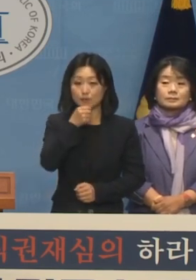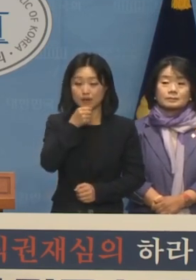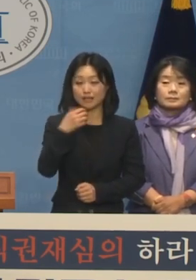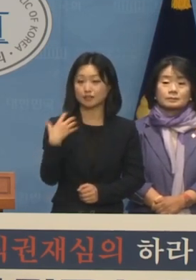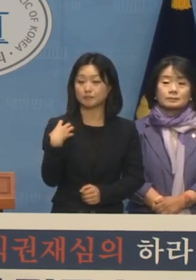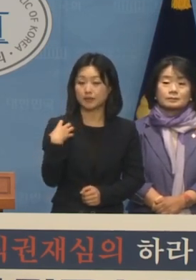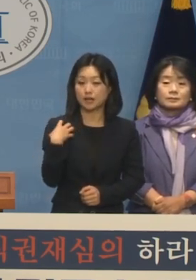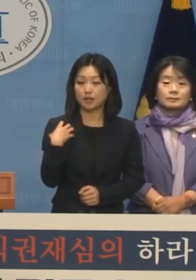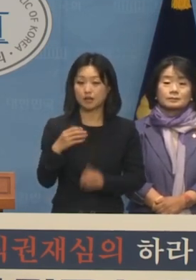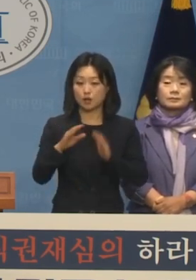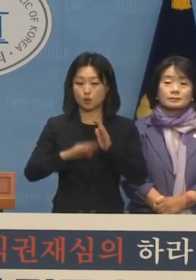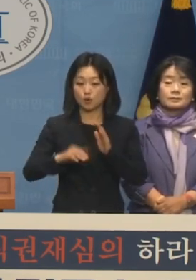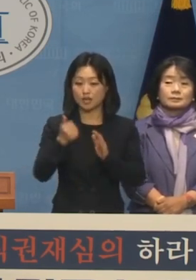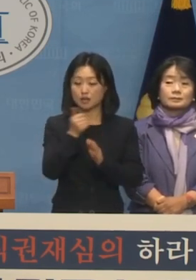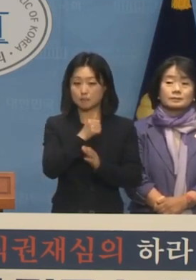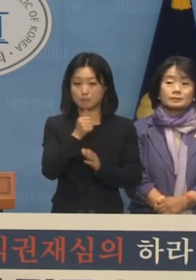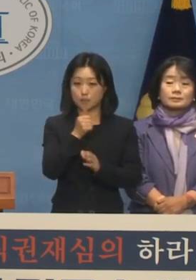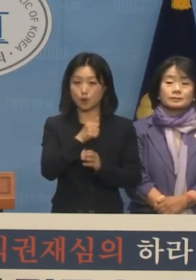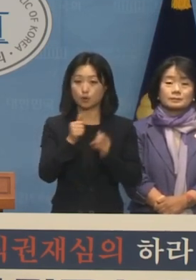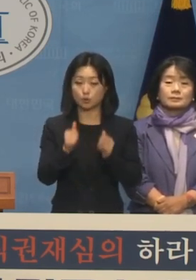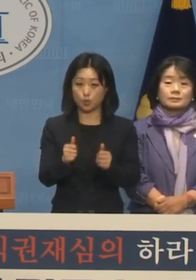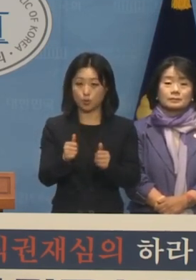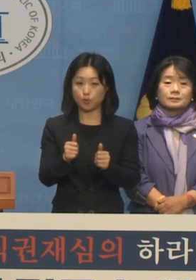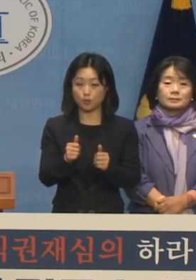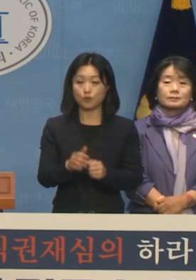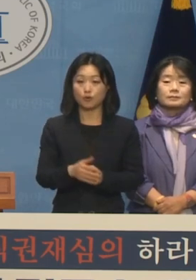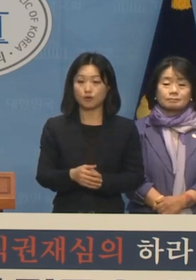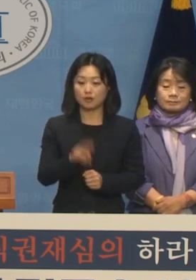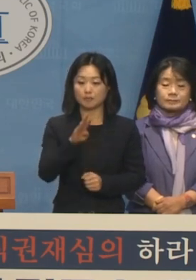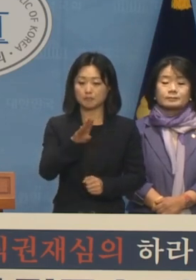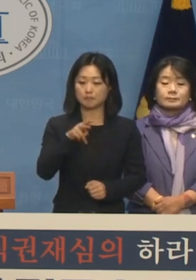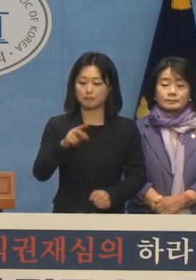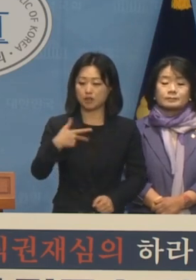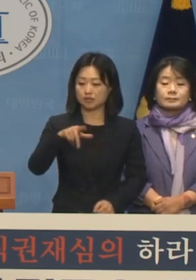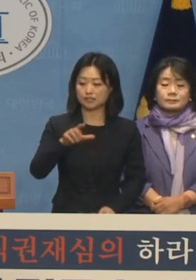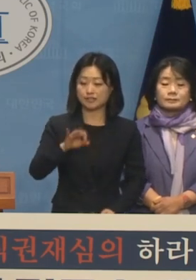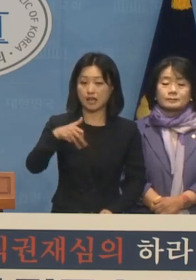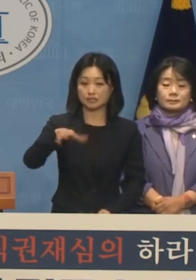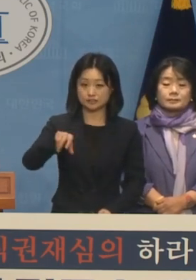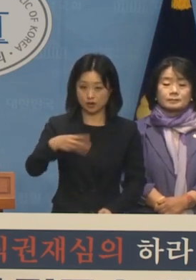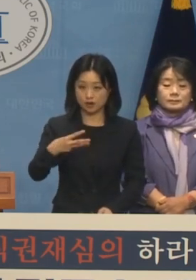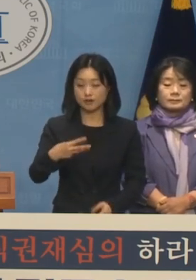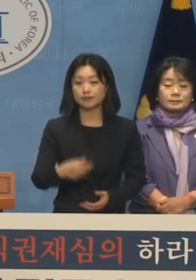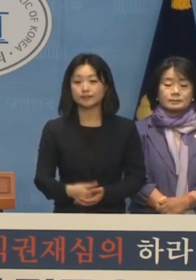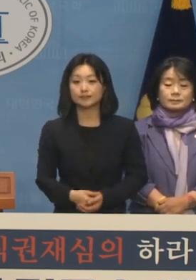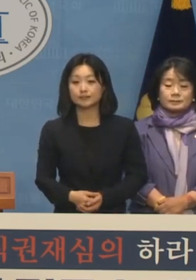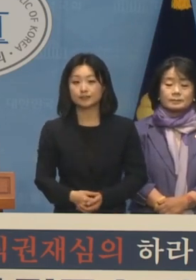보는 공익법률지원센터 파이트 찬스의 변상철이라고 합니다.